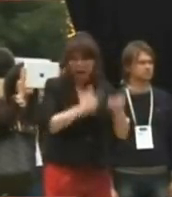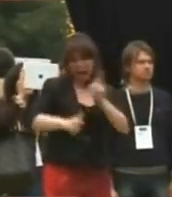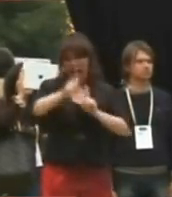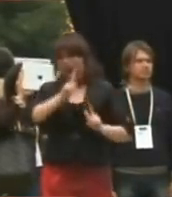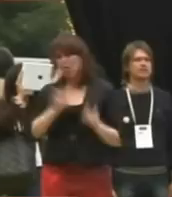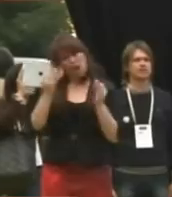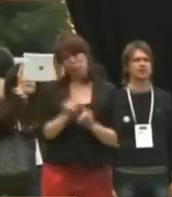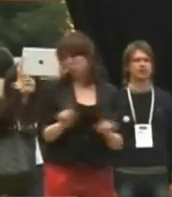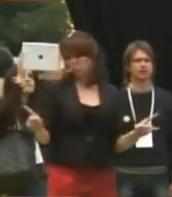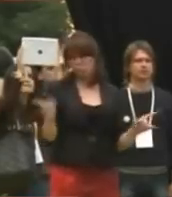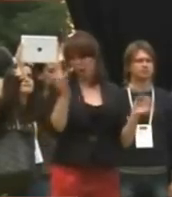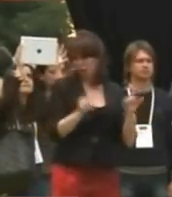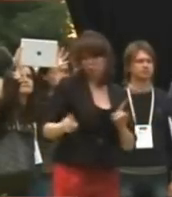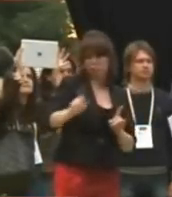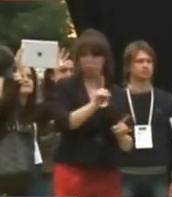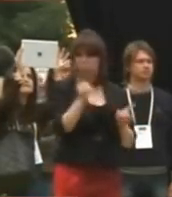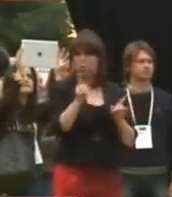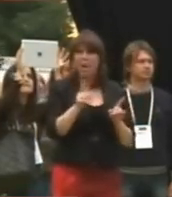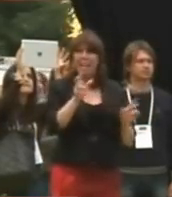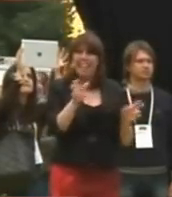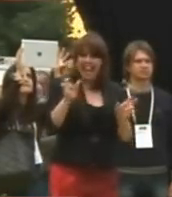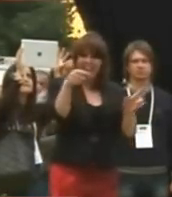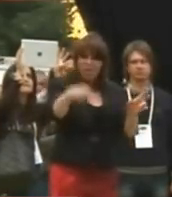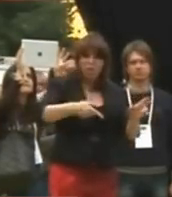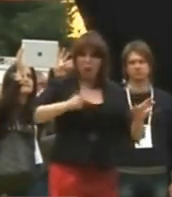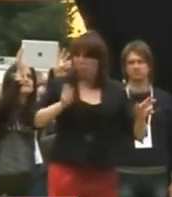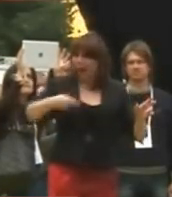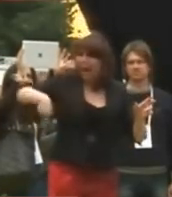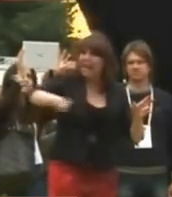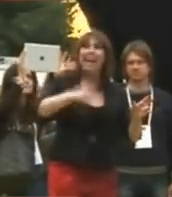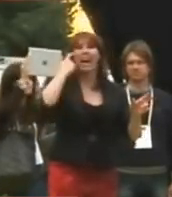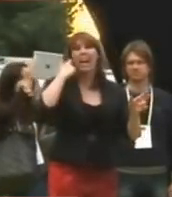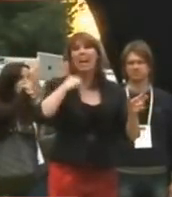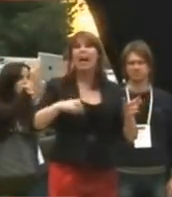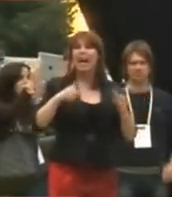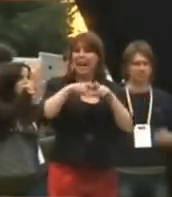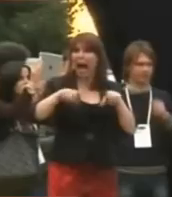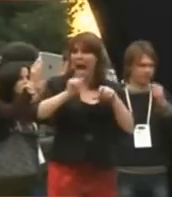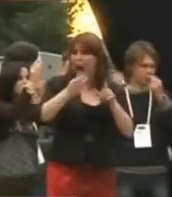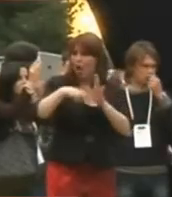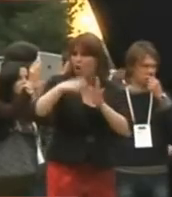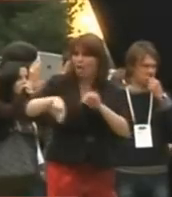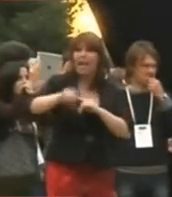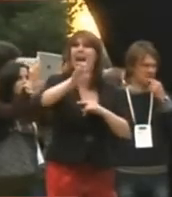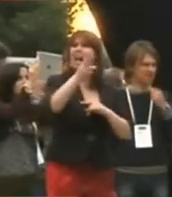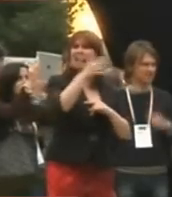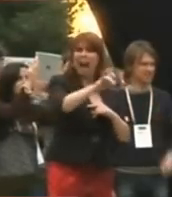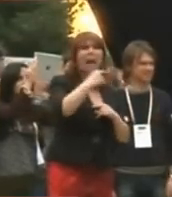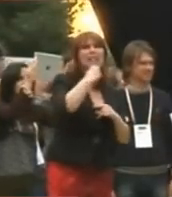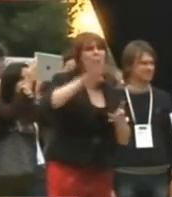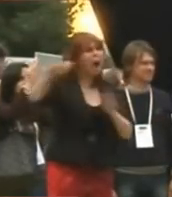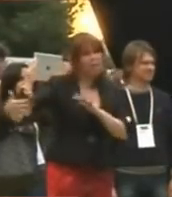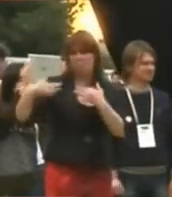da anni. Non è giusto che una televisione pagata da noi con un canone, la RAI, parlo della RAI, gli altri non mi